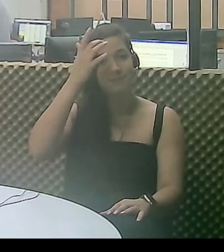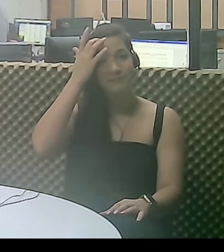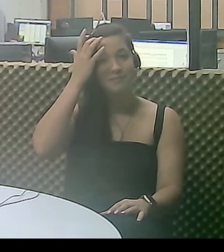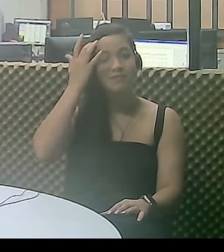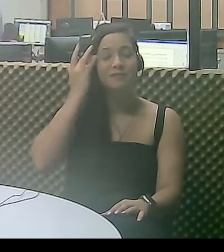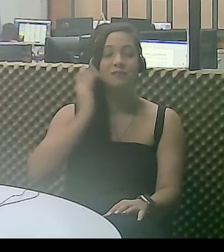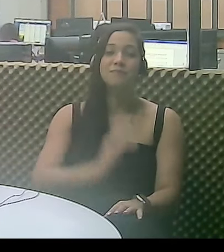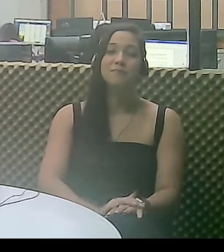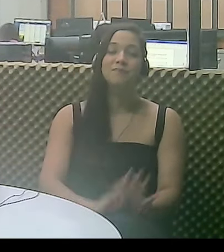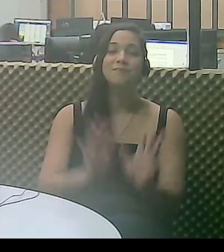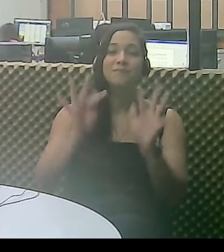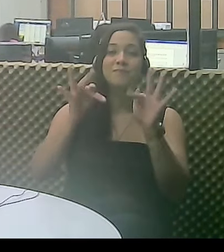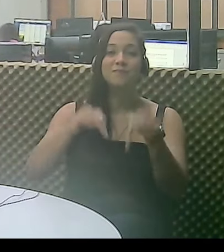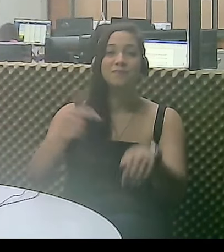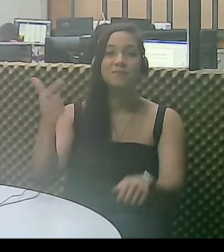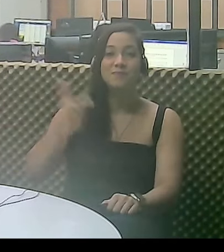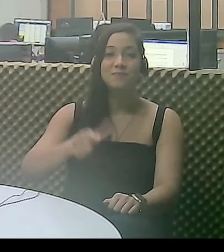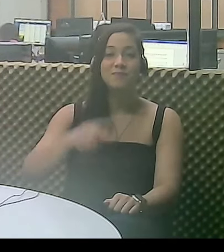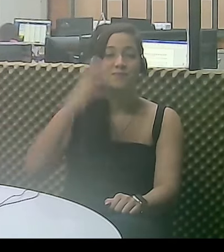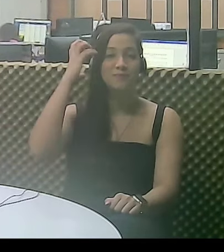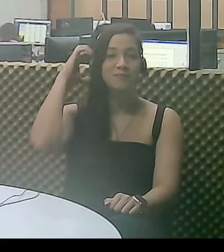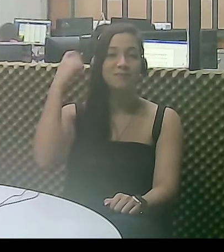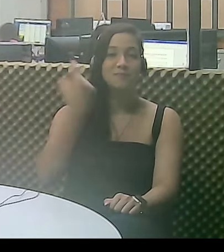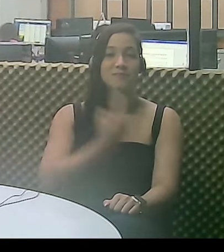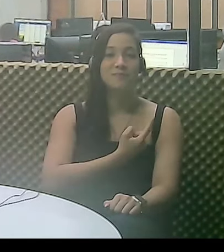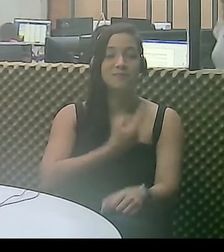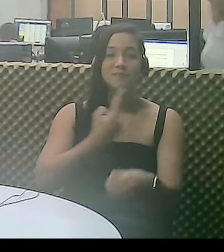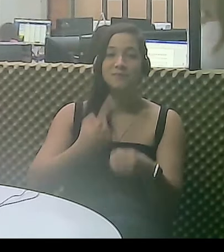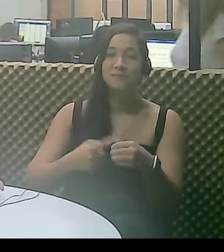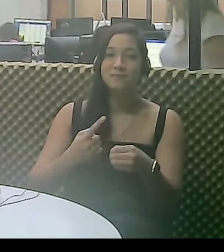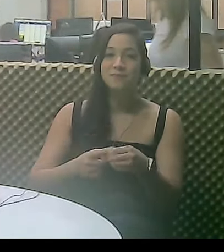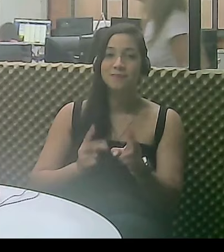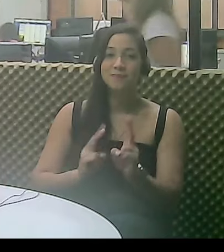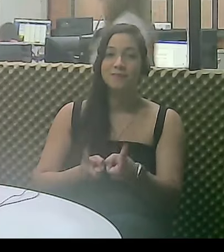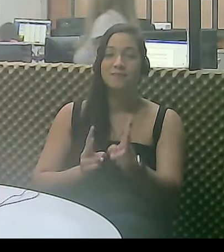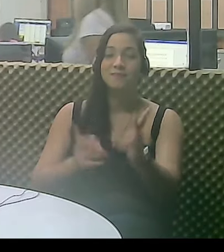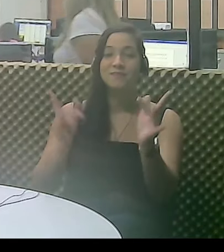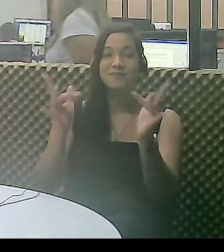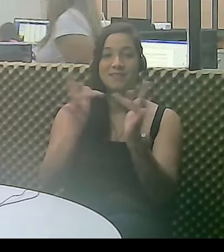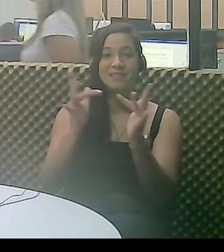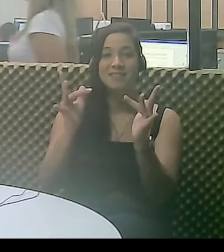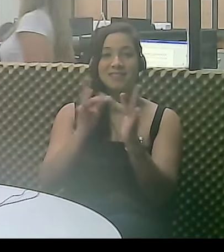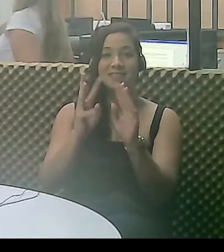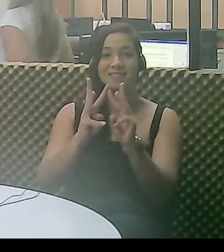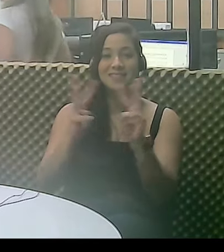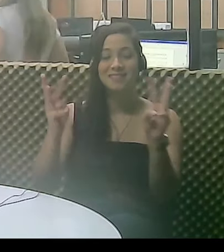próxima. Fica por aqui mais uma edição do programa da Rádio Nossa Cidade.